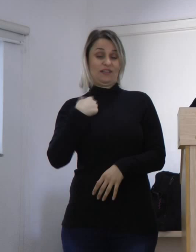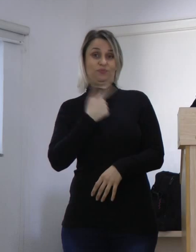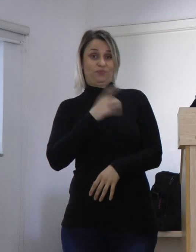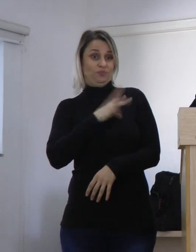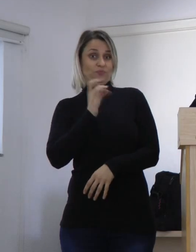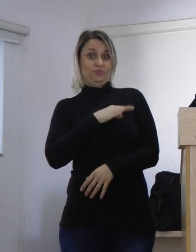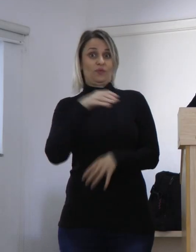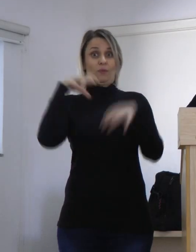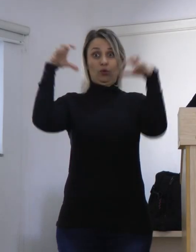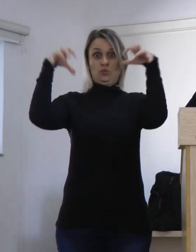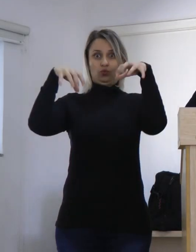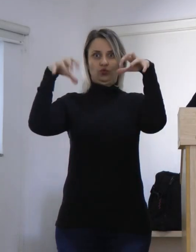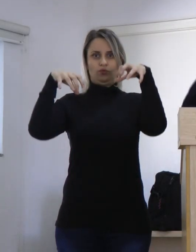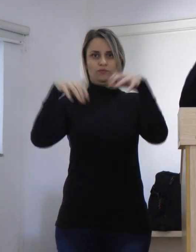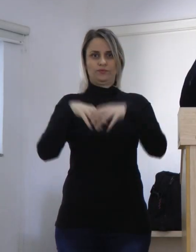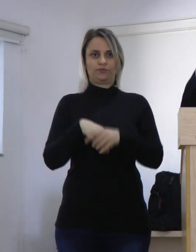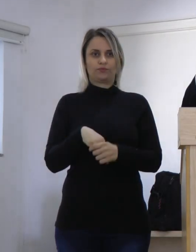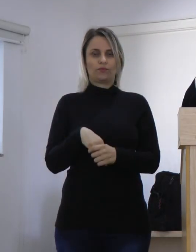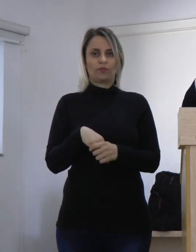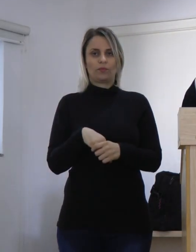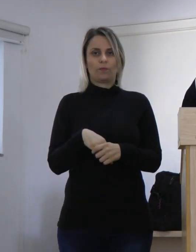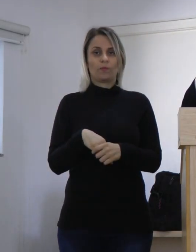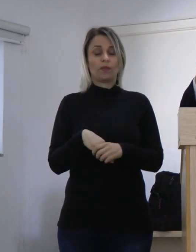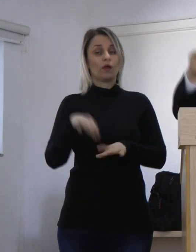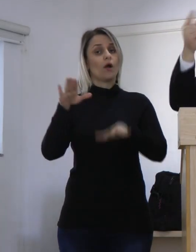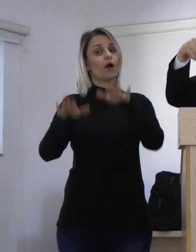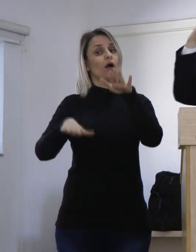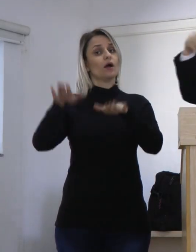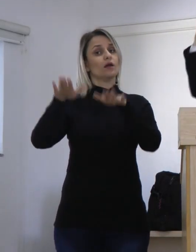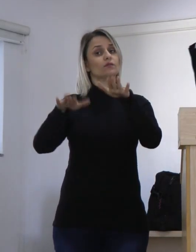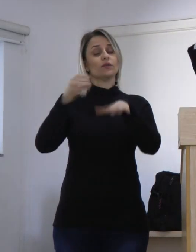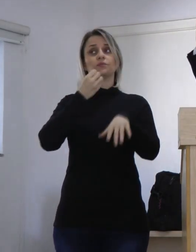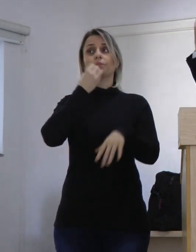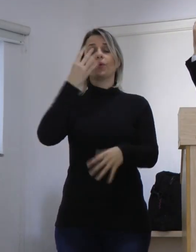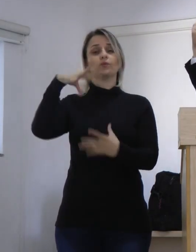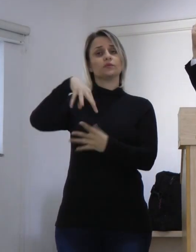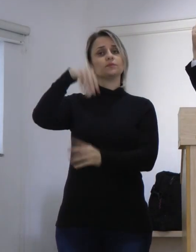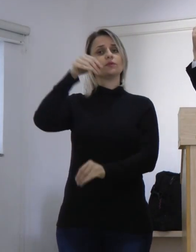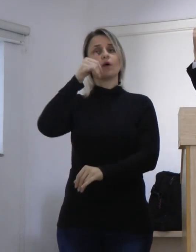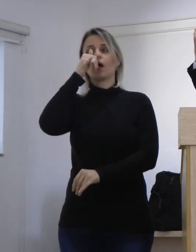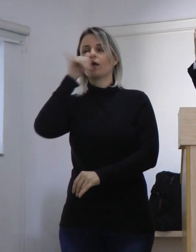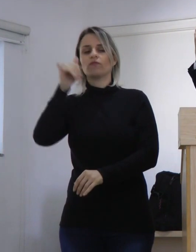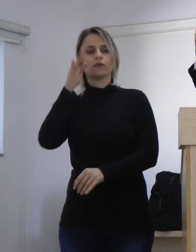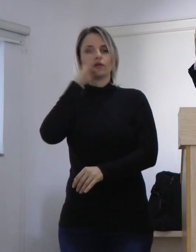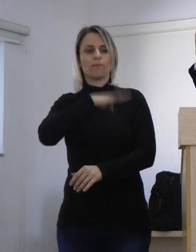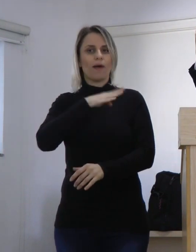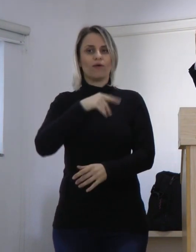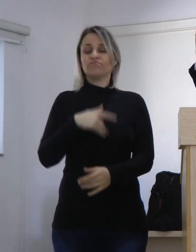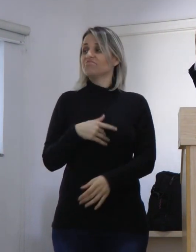Às vezes os bons espíritos evitam muitos males e a gente não fica nem sabendo.